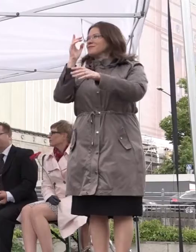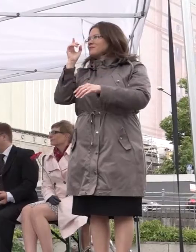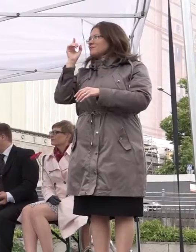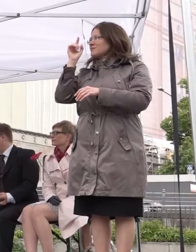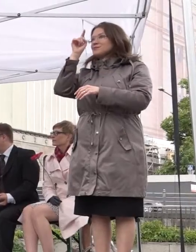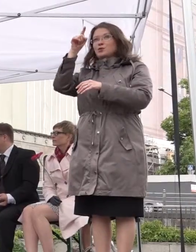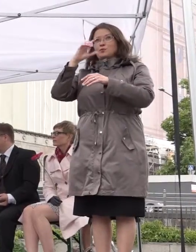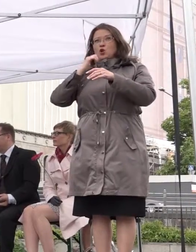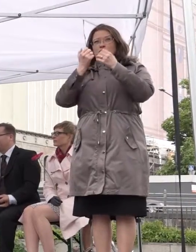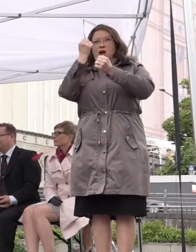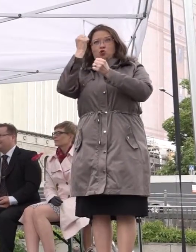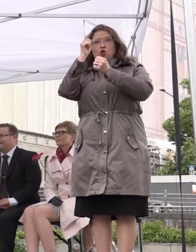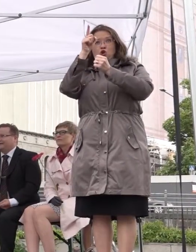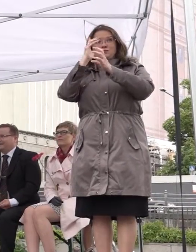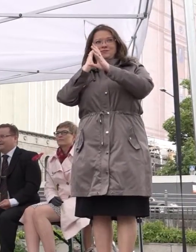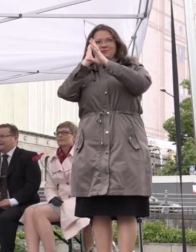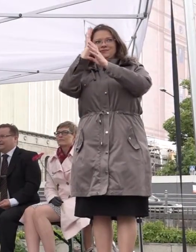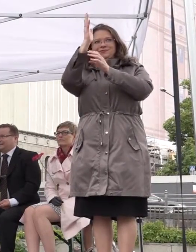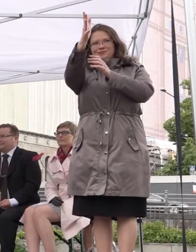kohti tuota poliisiautoa ja siitä sitten